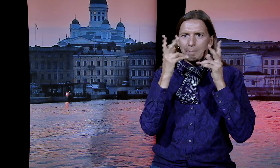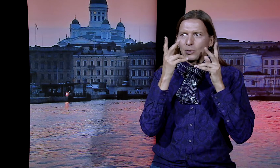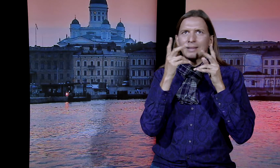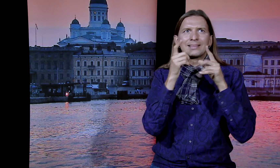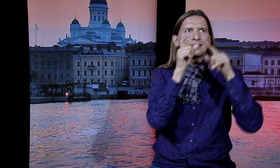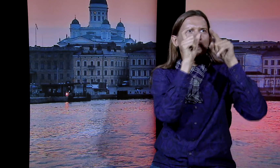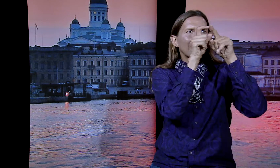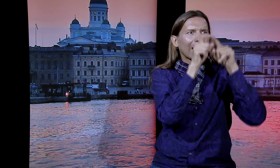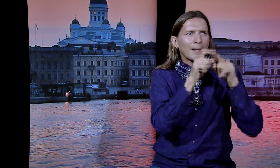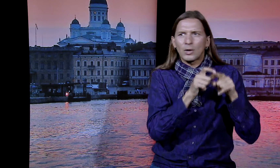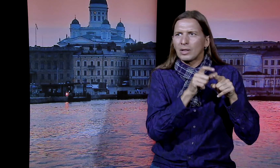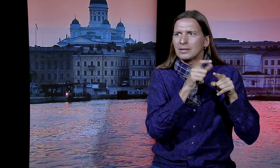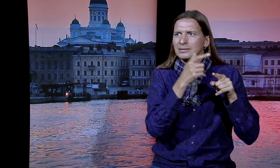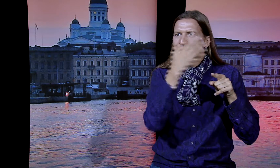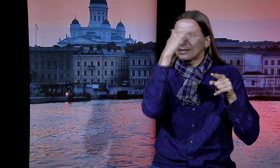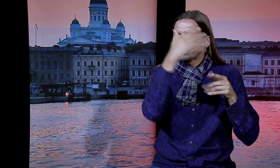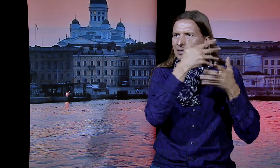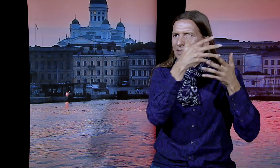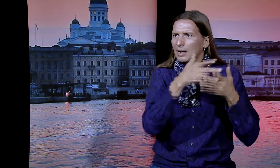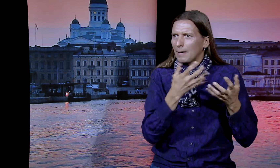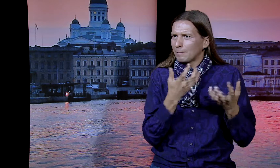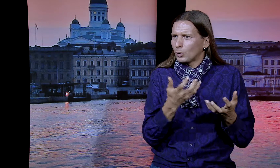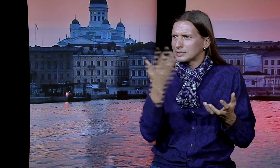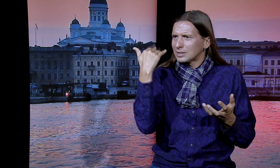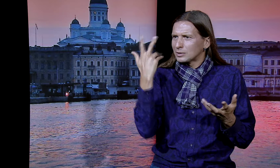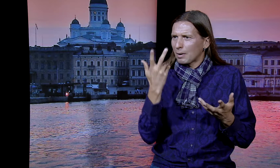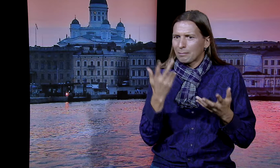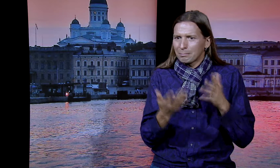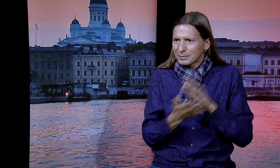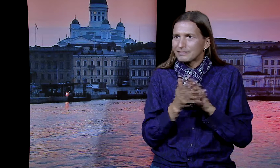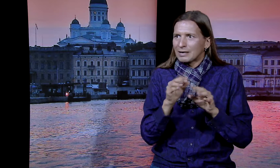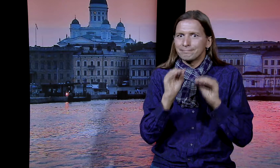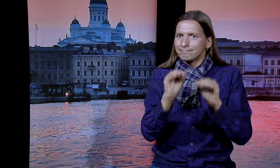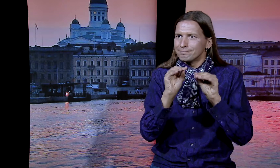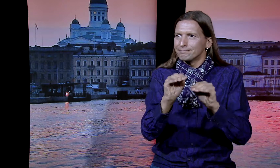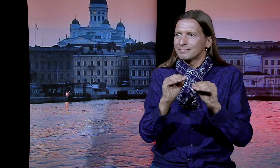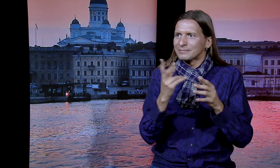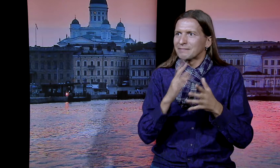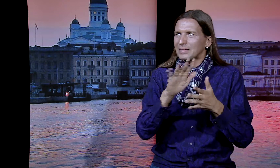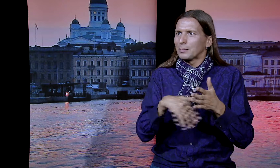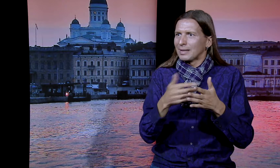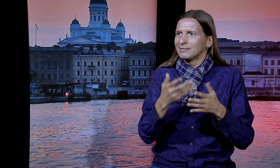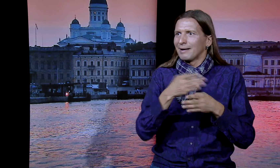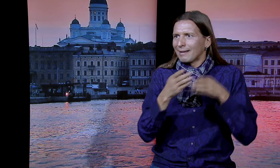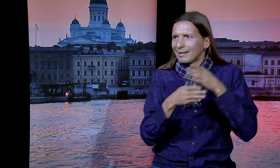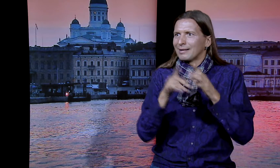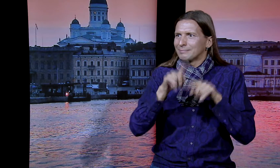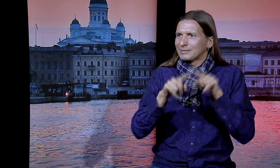koska teoreettista tutkimustietoa ja termistöä ei ollut, jolloin viittomakieltä opetettiin vain hyvin